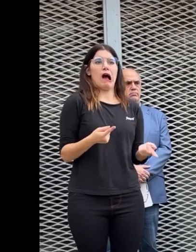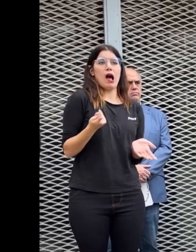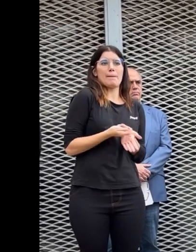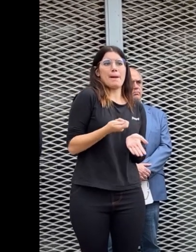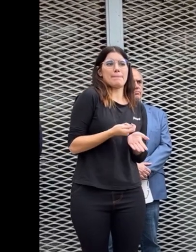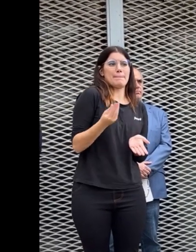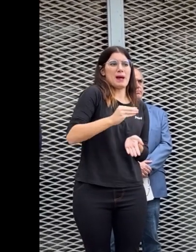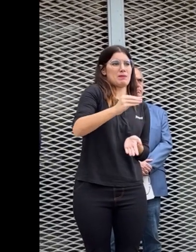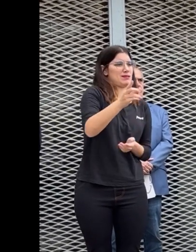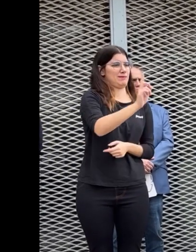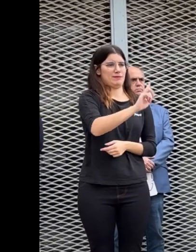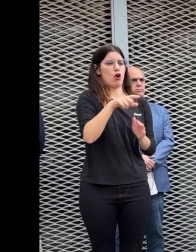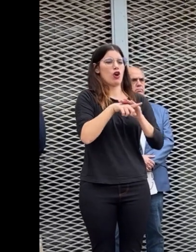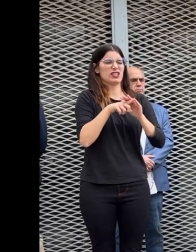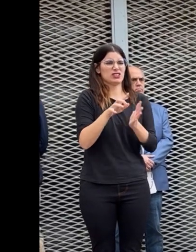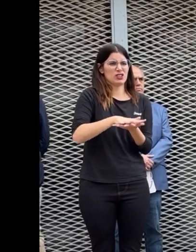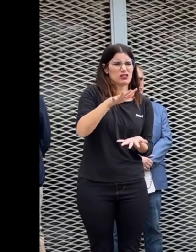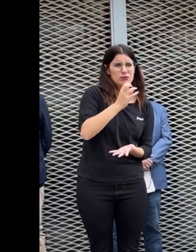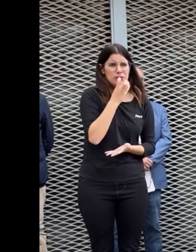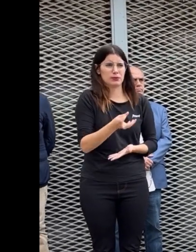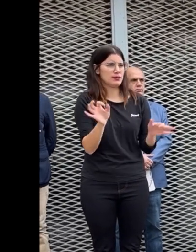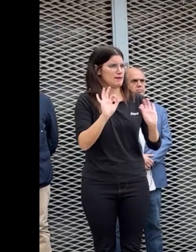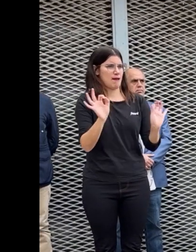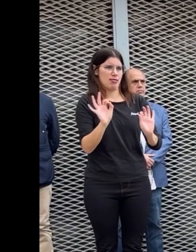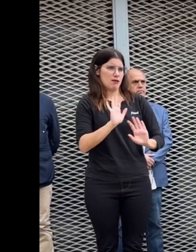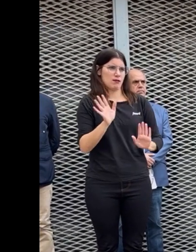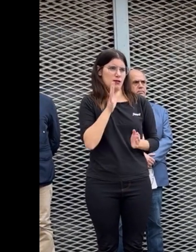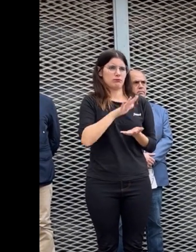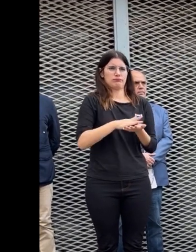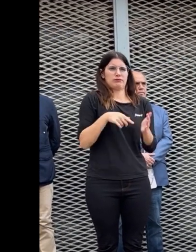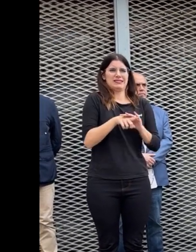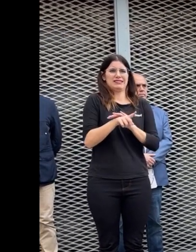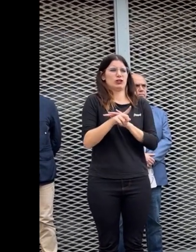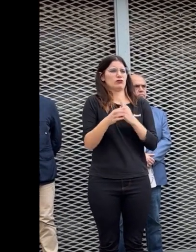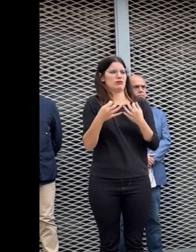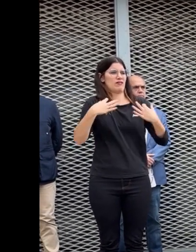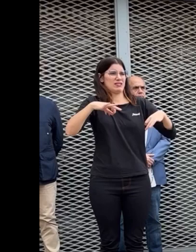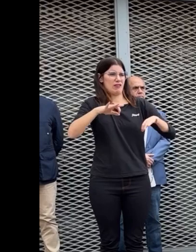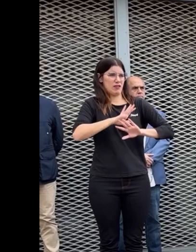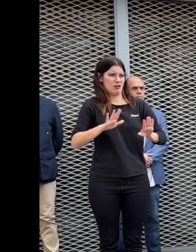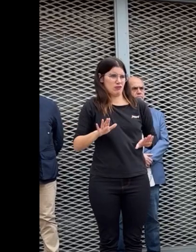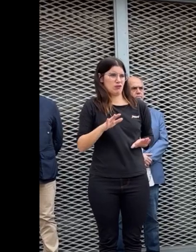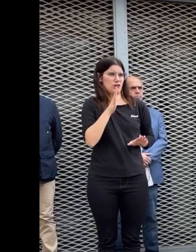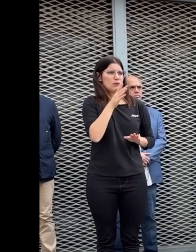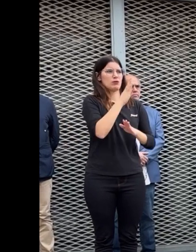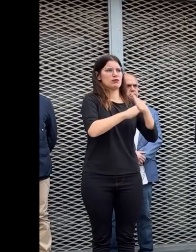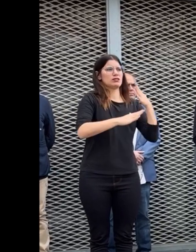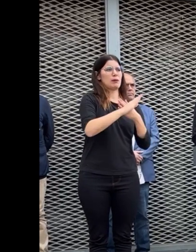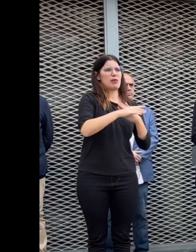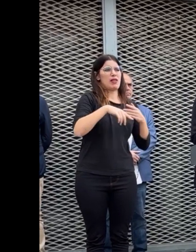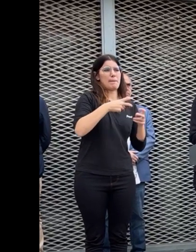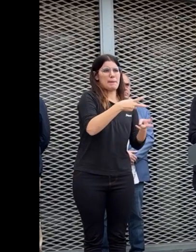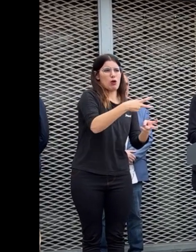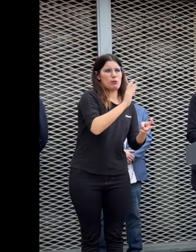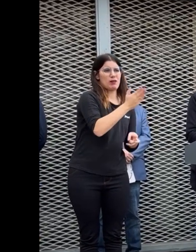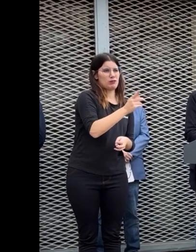ni gestiones burocráticas, ni cargas administrativas onerosas para las personas con discapacidad y sus familias.